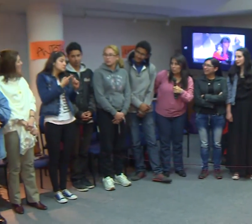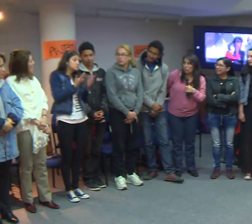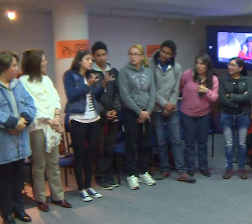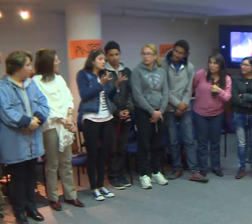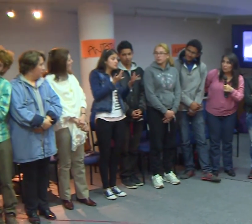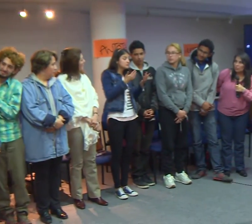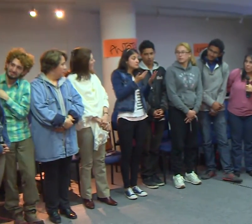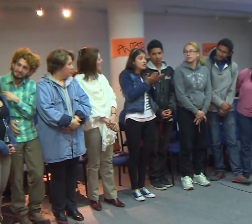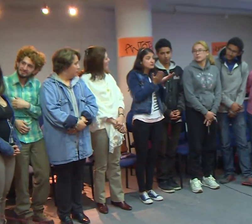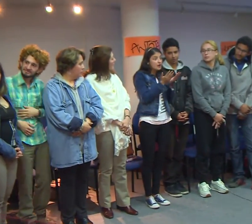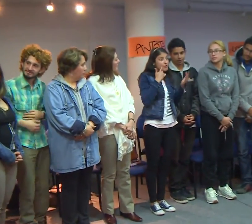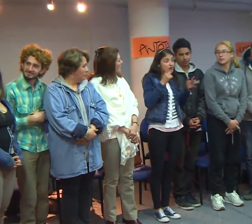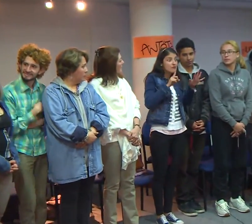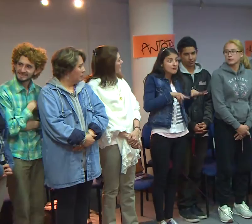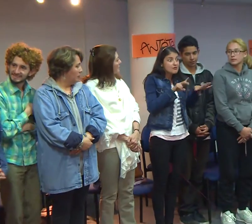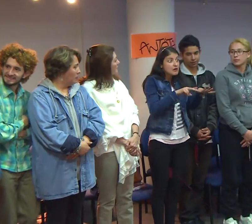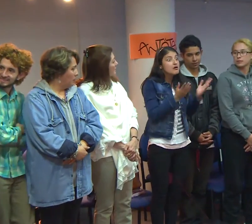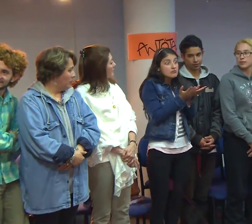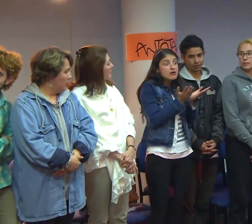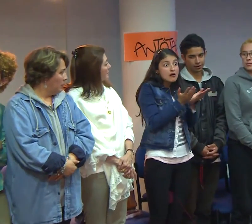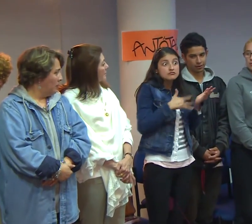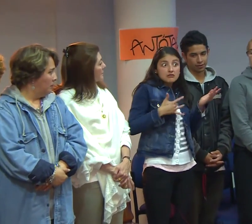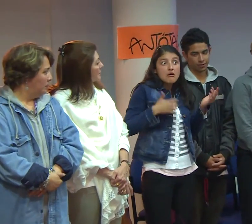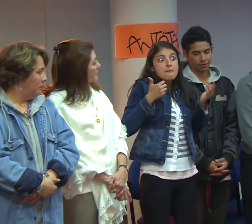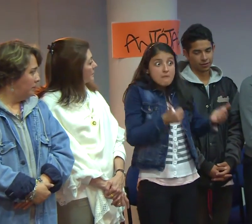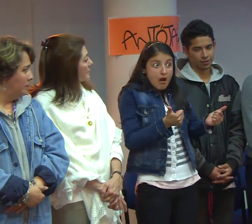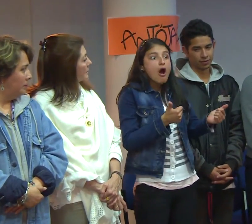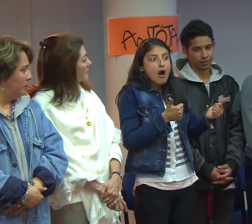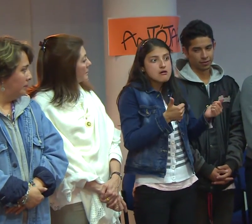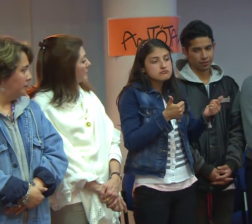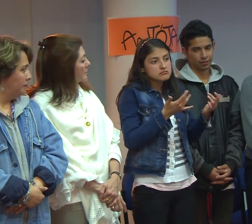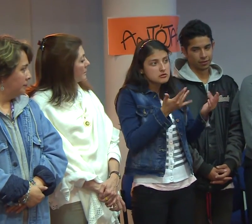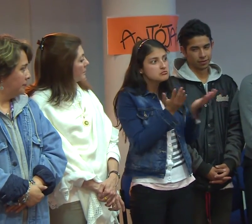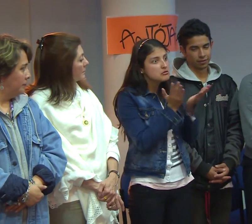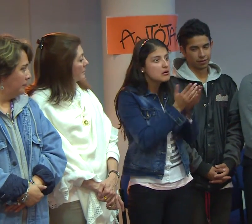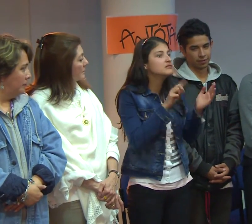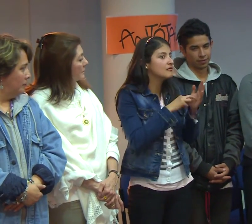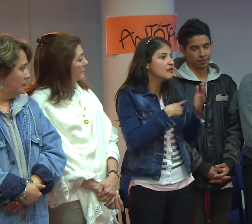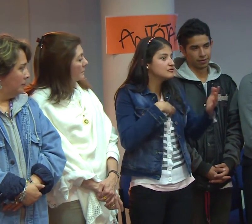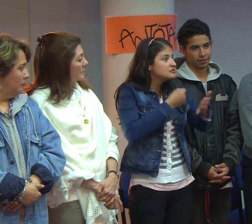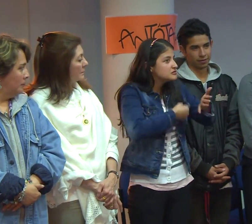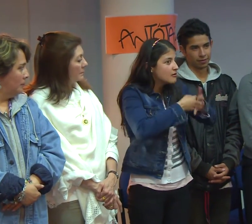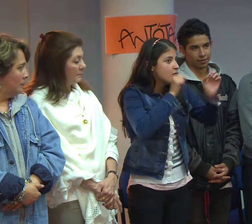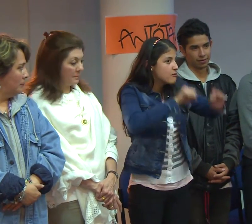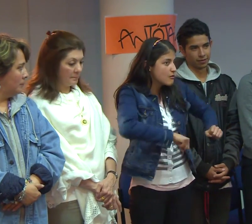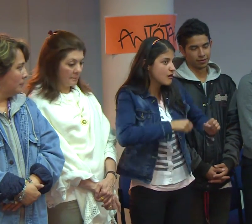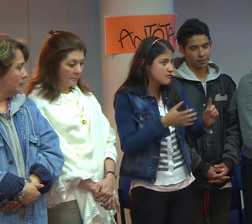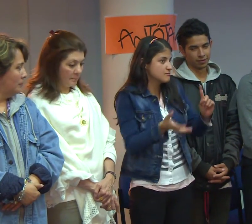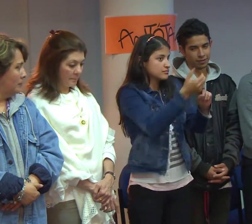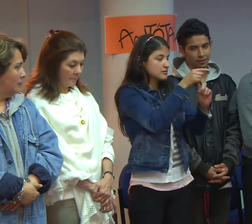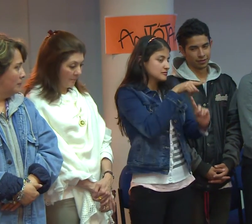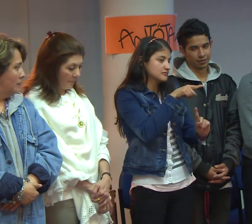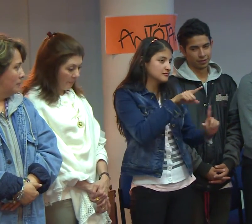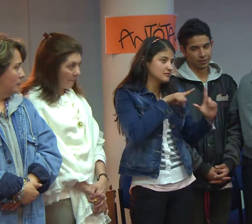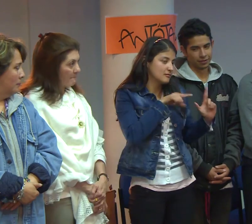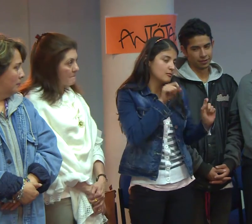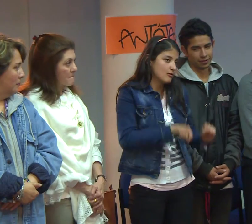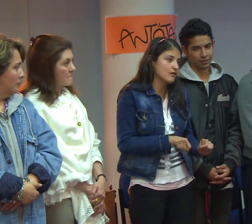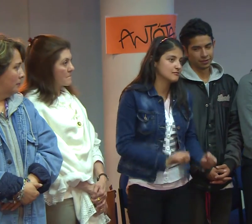Yo sé que sí lo voy a lograr. Pero necesito estudiar cada semestre, hacerlo mucho mejor, que me corrijan para